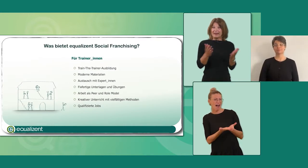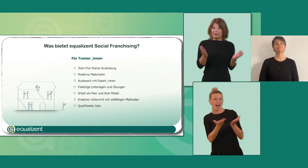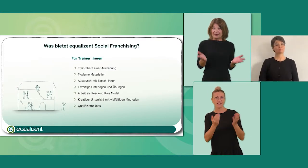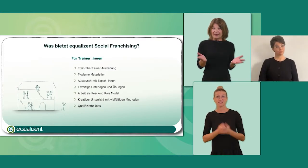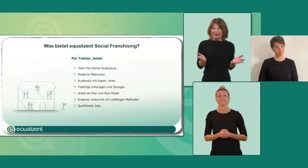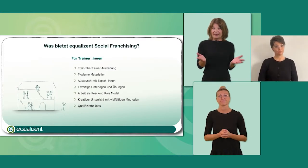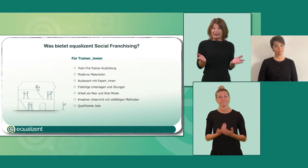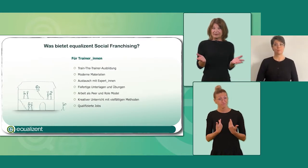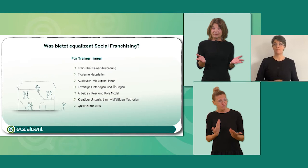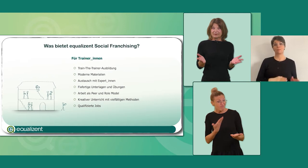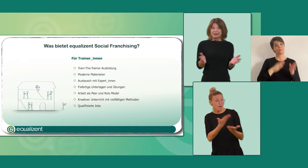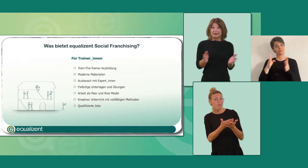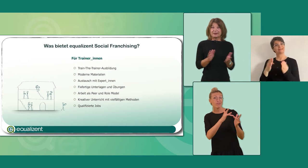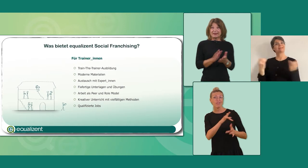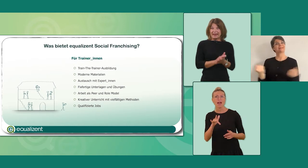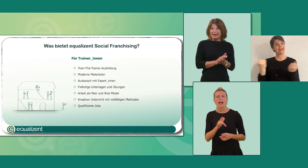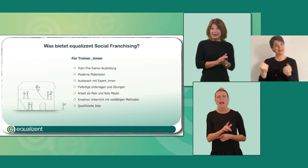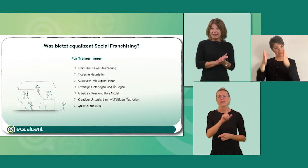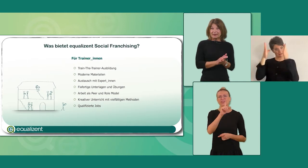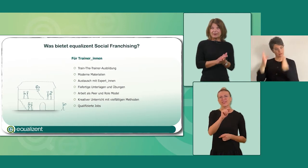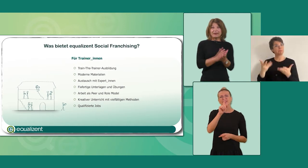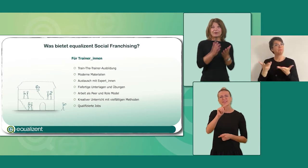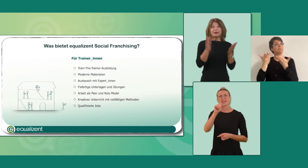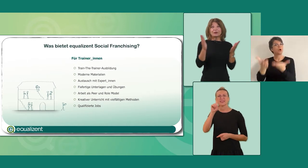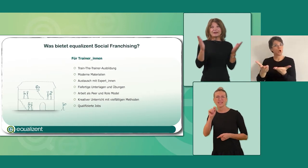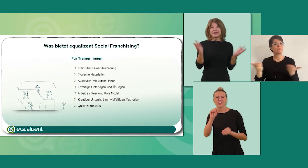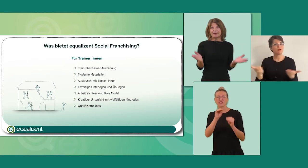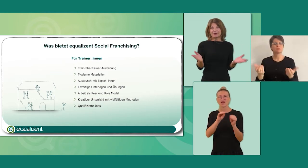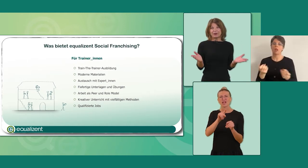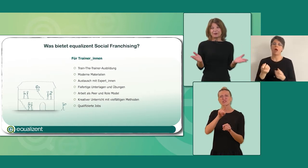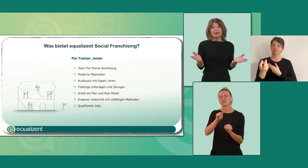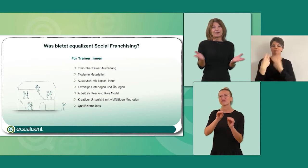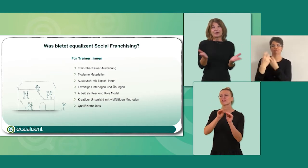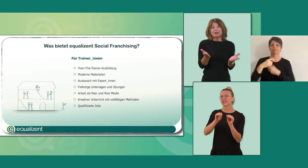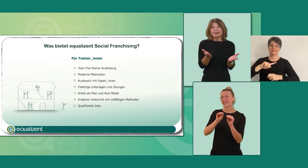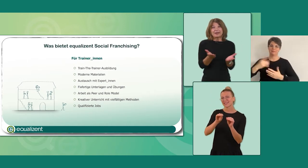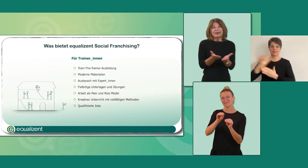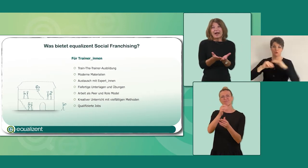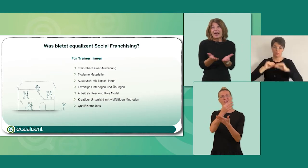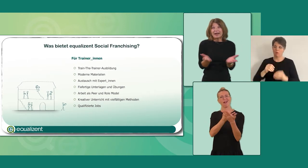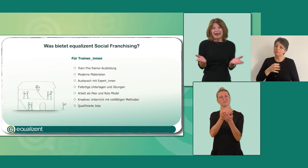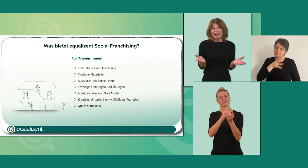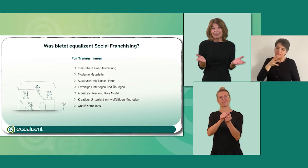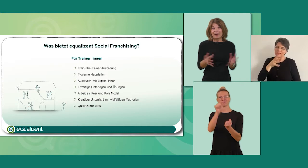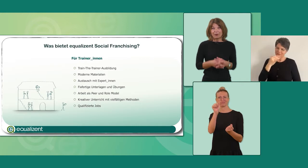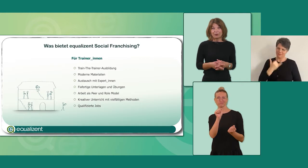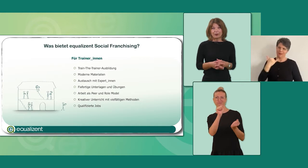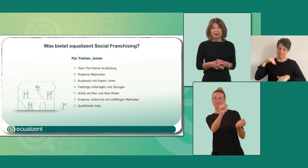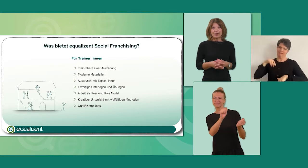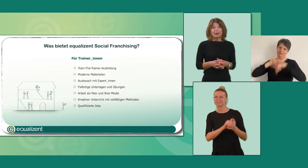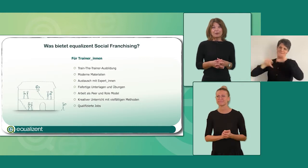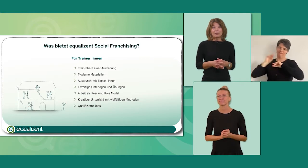Das Paket für die Trainerinnen. Die Trainerinnen bilden wir natürlich selbst aus. Wir haben ja schließlich jahrelange